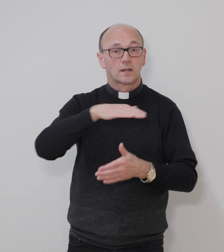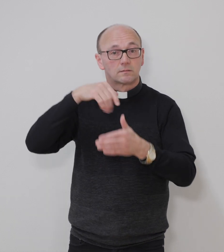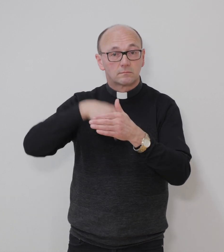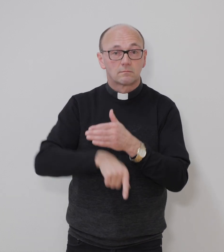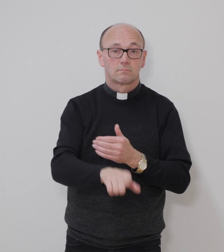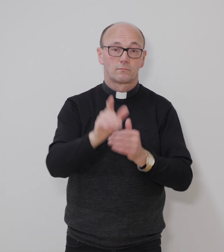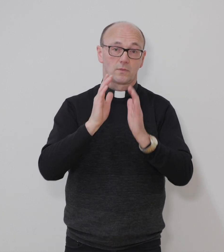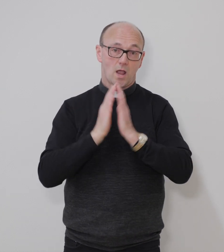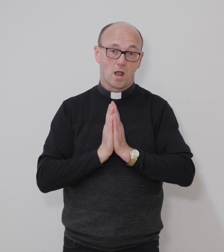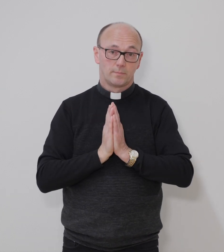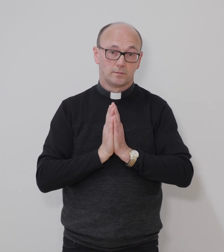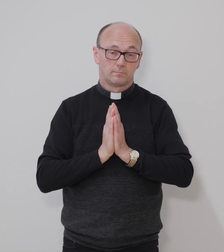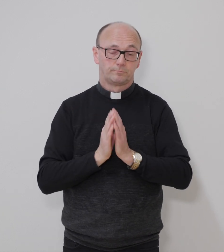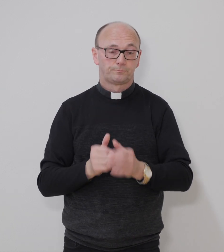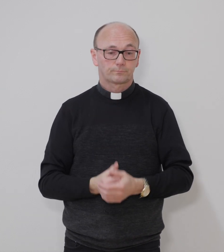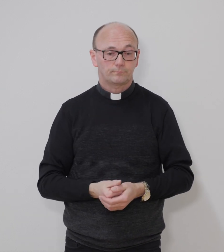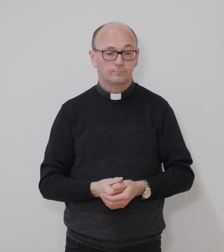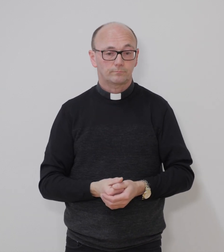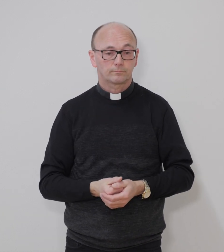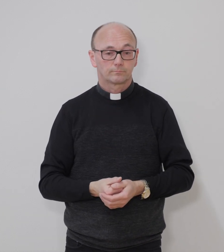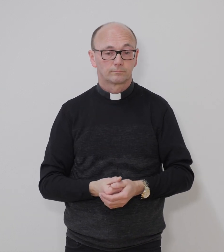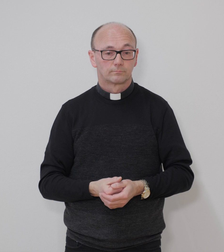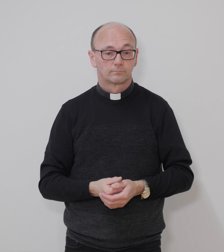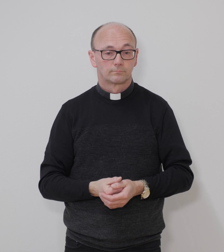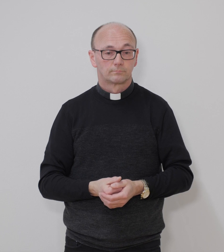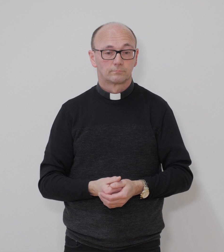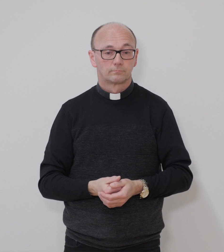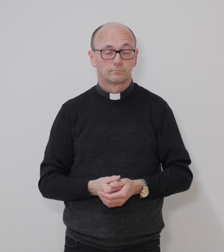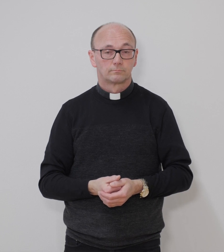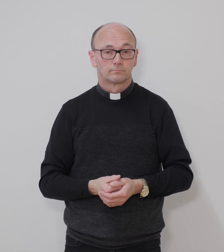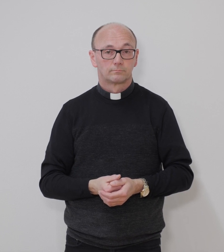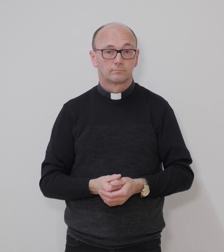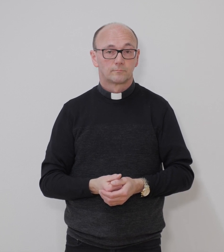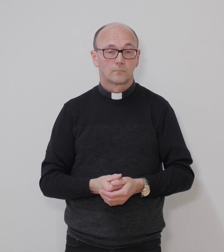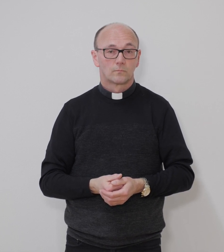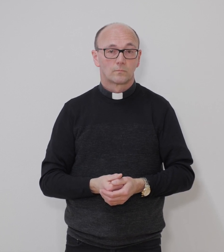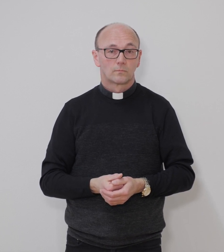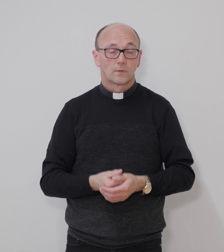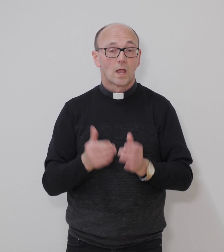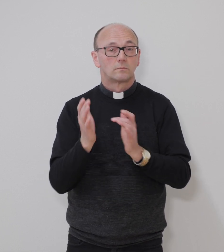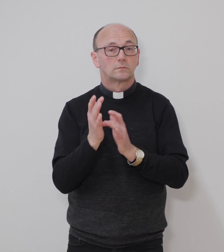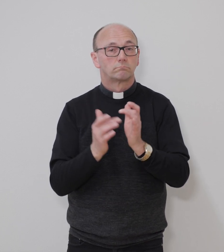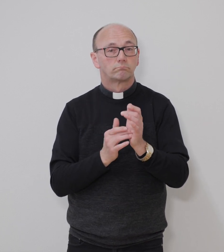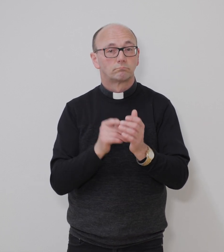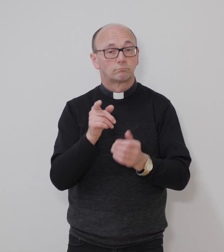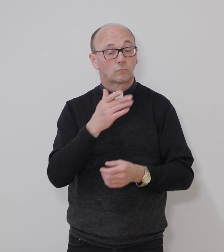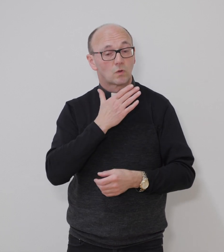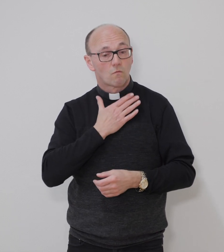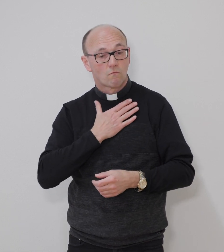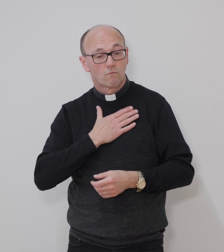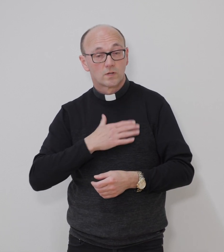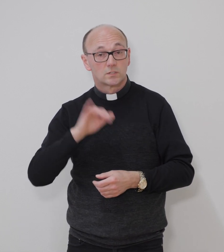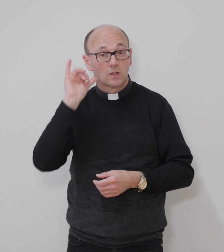Du redest mahnend mit den Frauen, weint